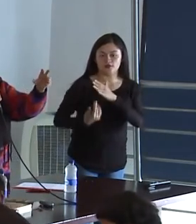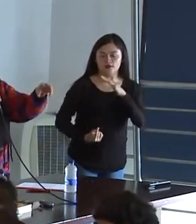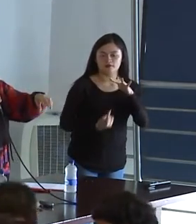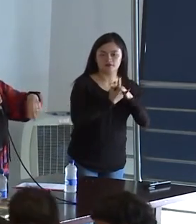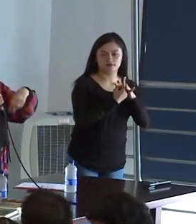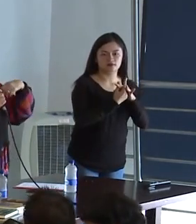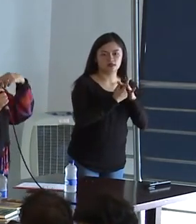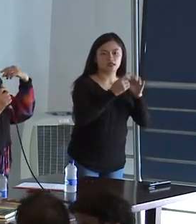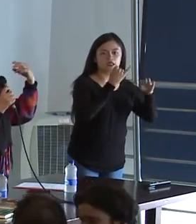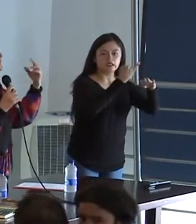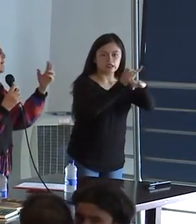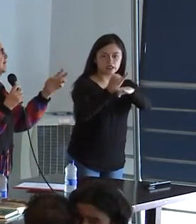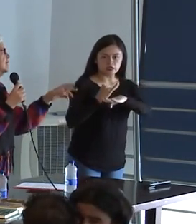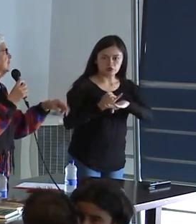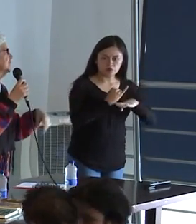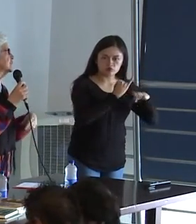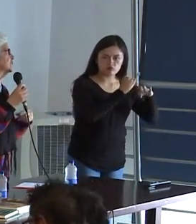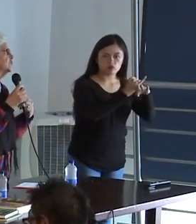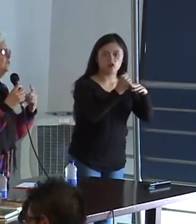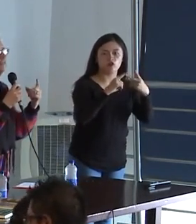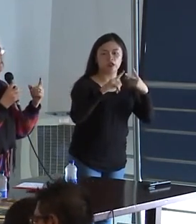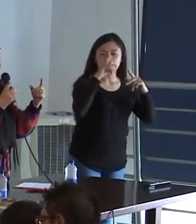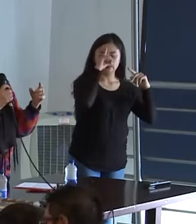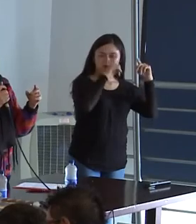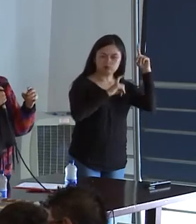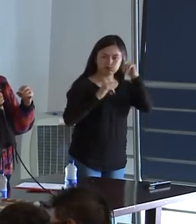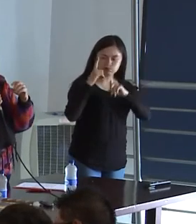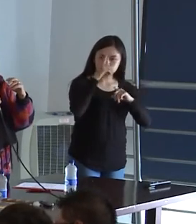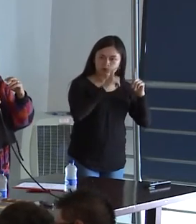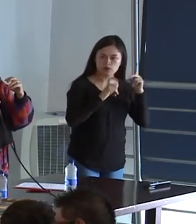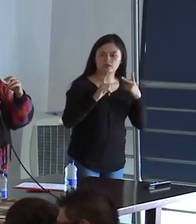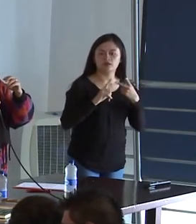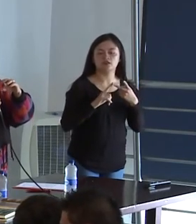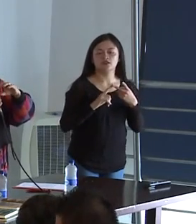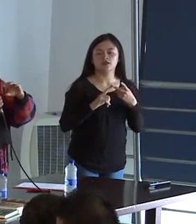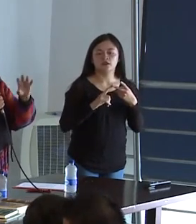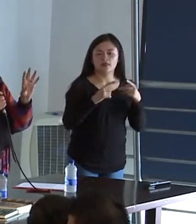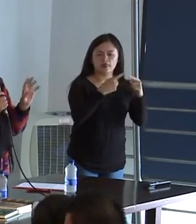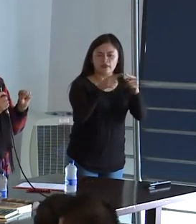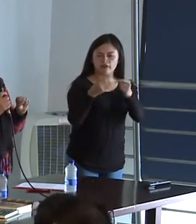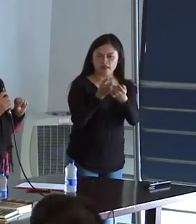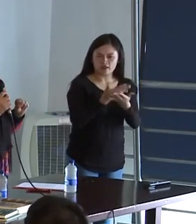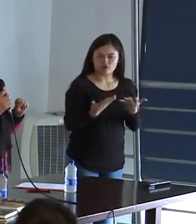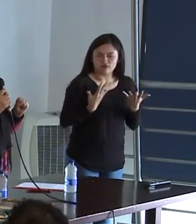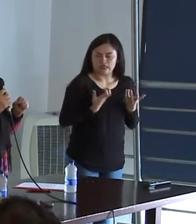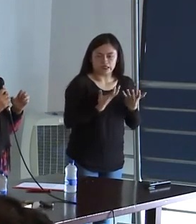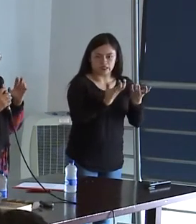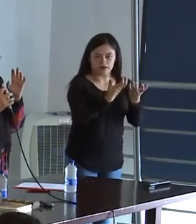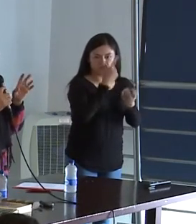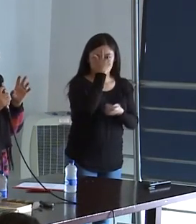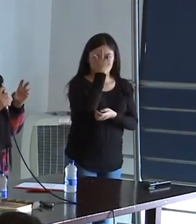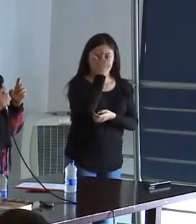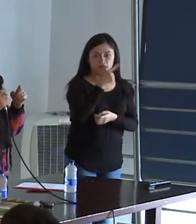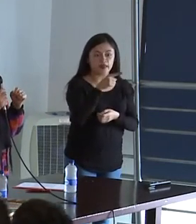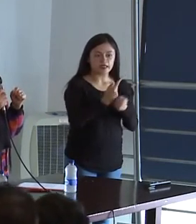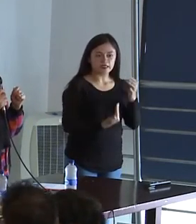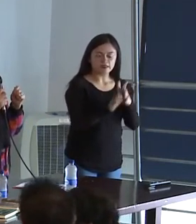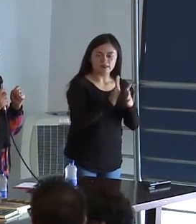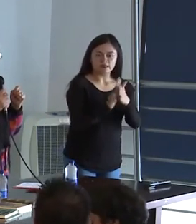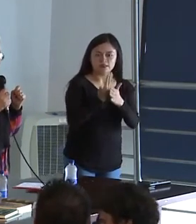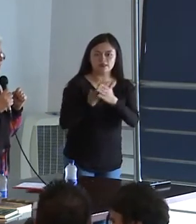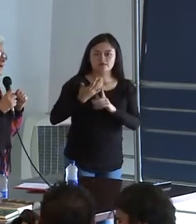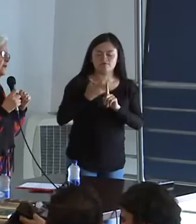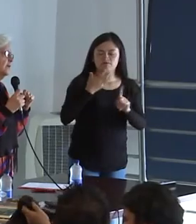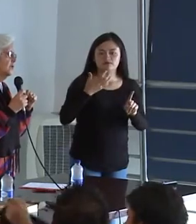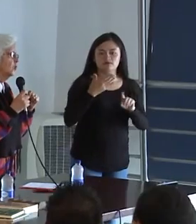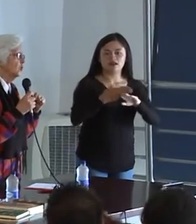cosas, instituciones, reflexiones, todo lo que ustedes quieran. Esa efervescencia